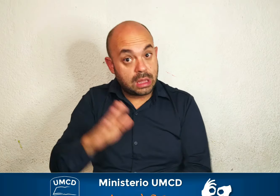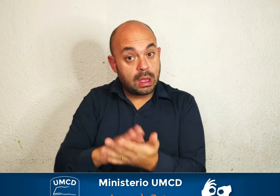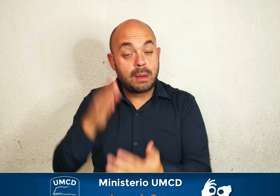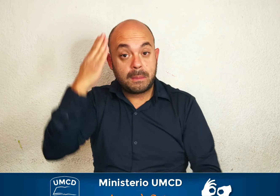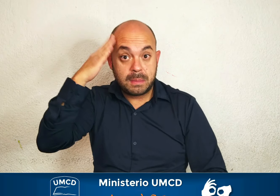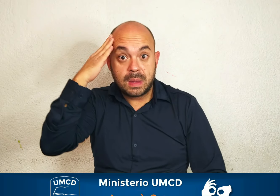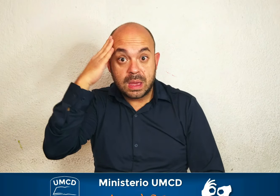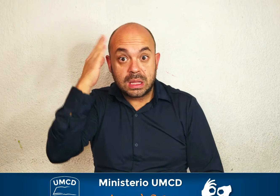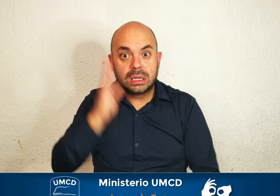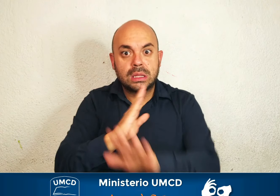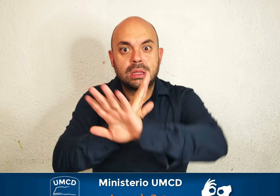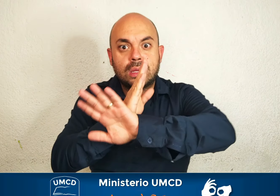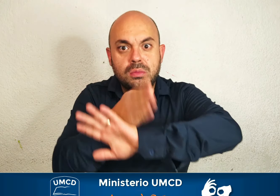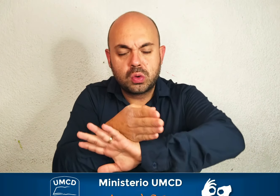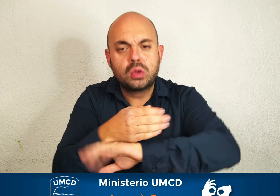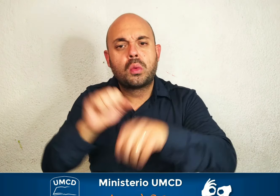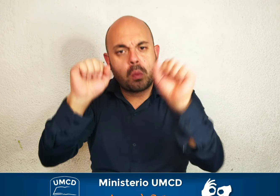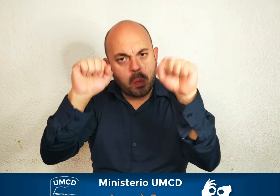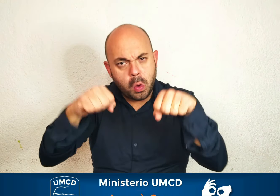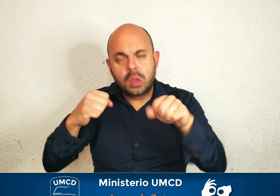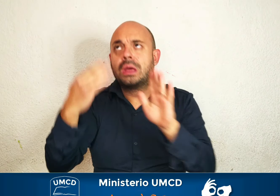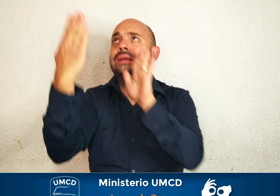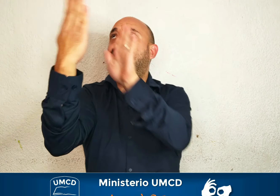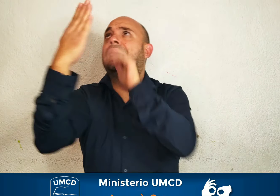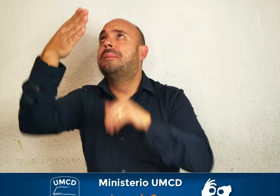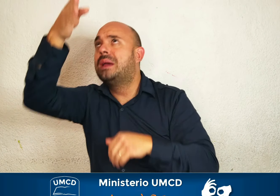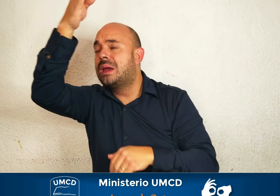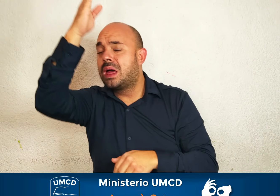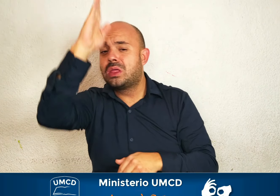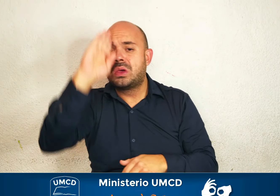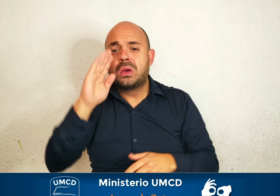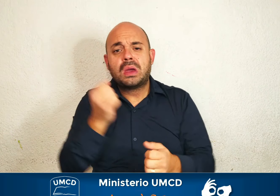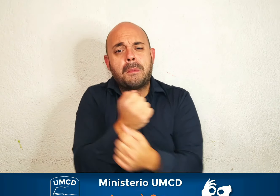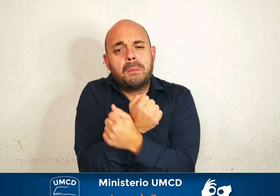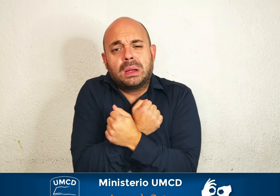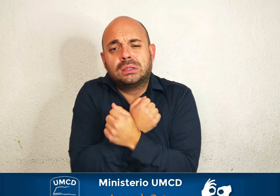entonces con ese principio puedo acercarme a amarle y